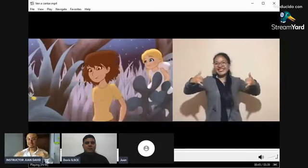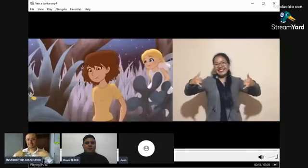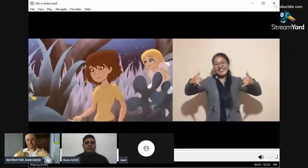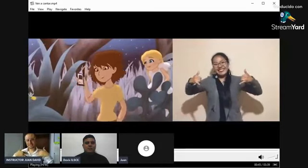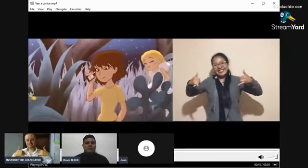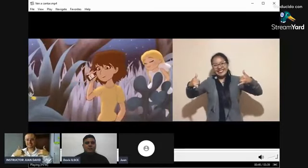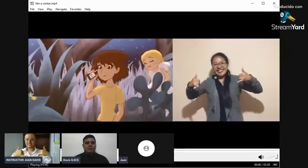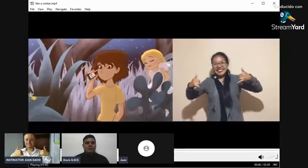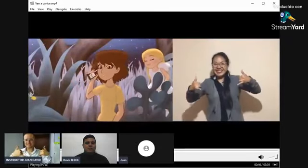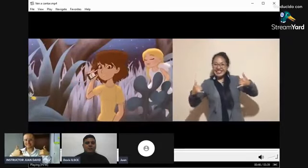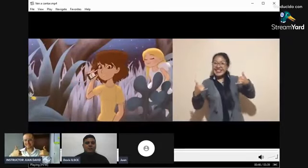Navidad, feliz